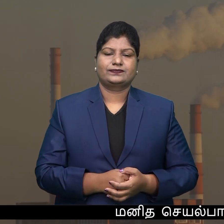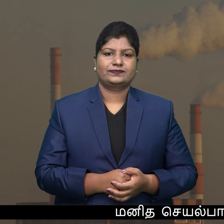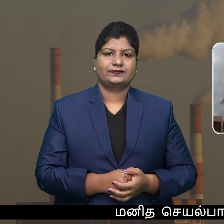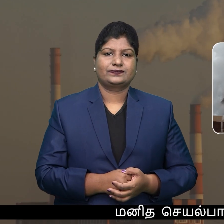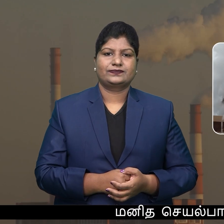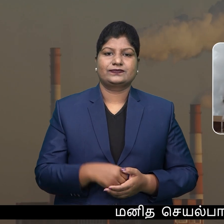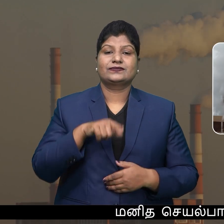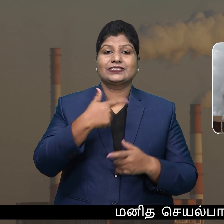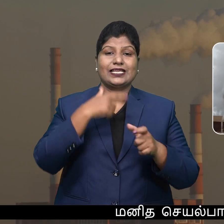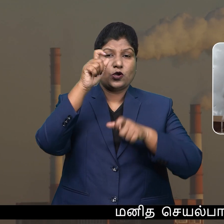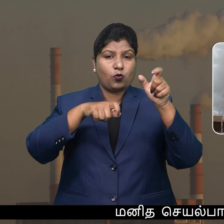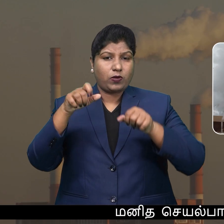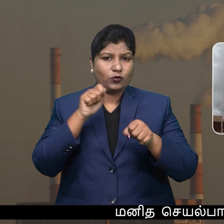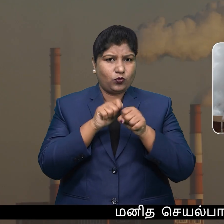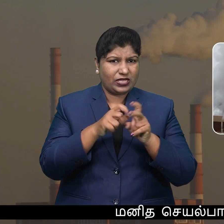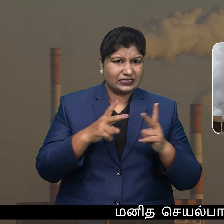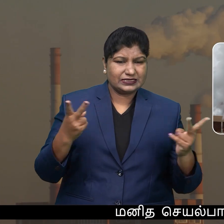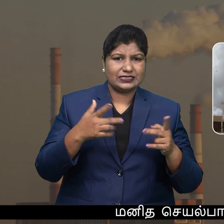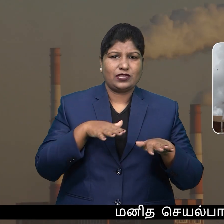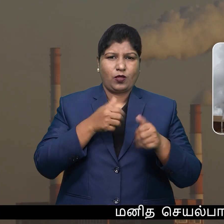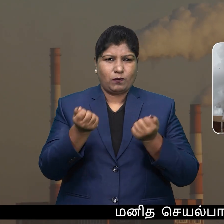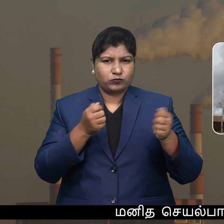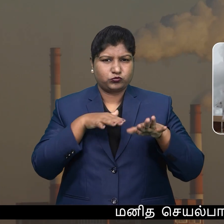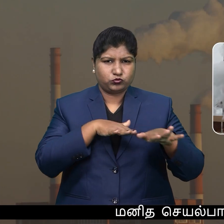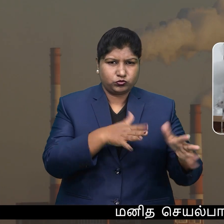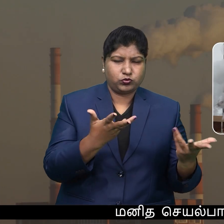மனித செயல்பாடுகள் சுற்றுச்சூழலில்